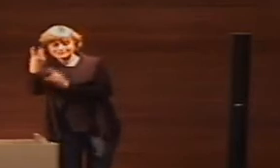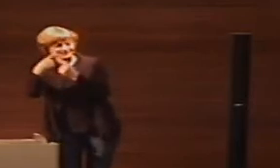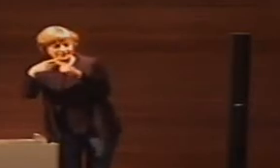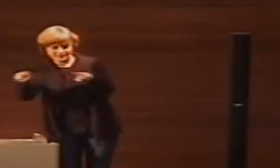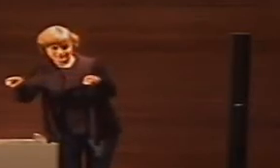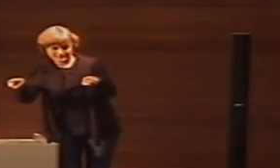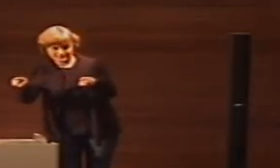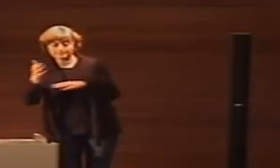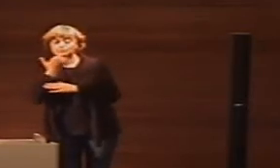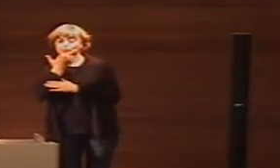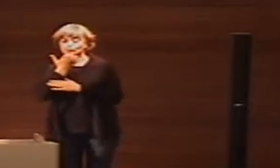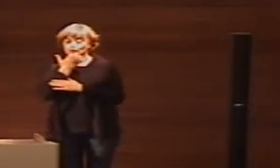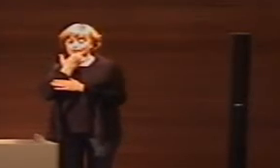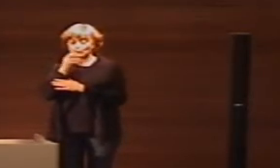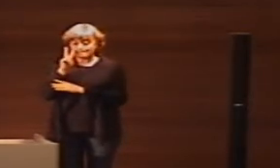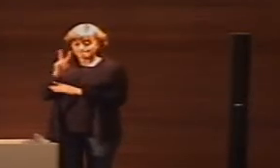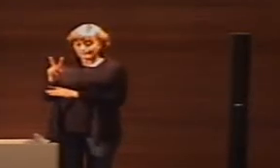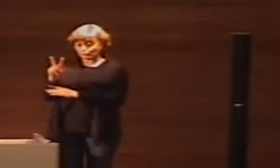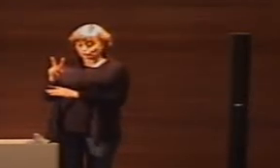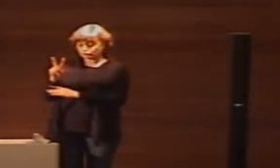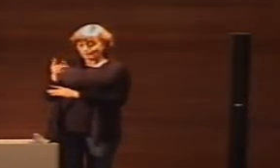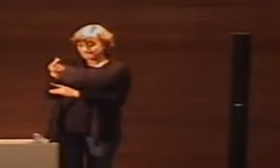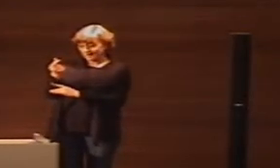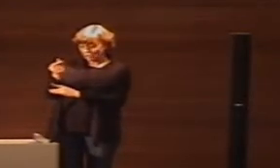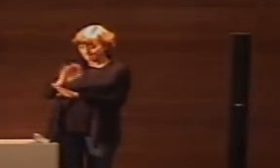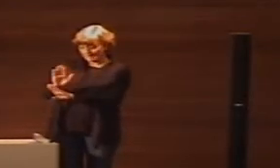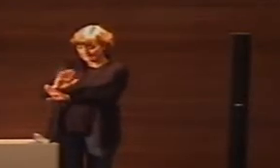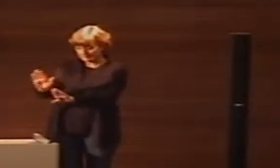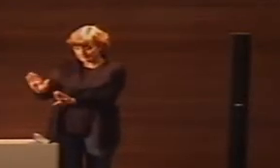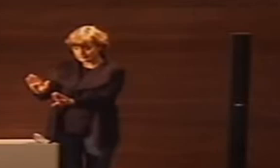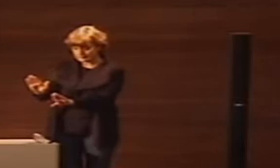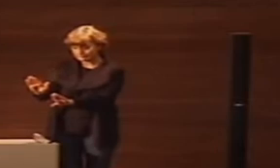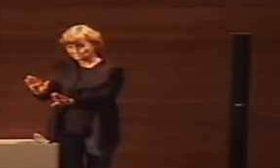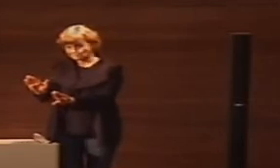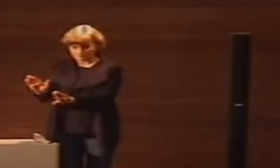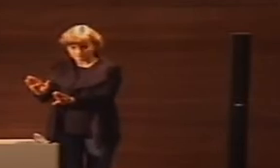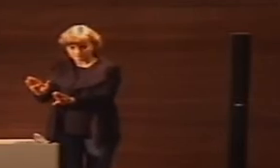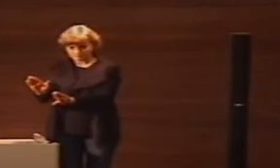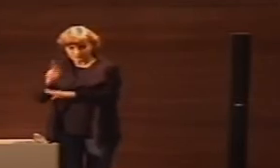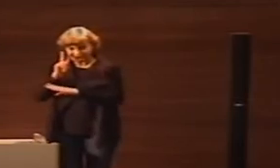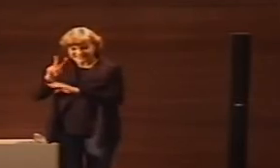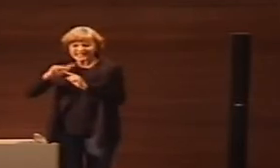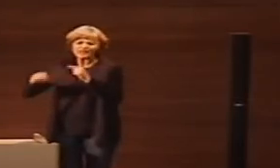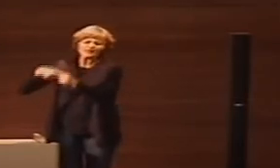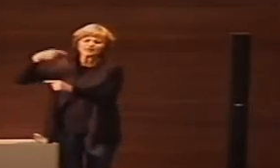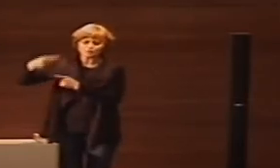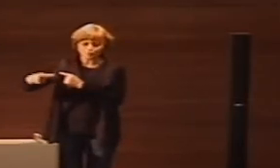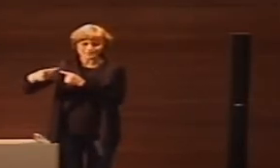Cuando llevar residuos a tratamiento finalista es caro, la alternativa pasa a ser barata, ¿no? Por tanto, esto es importante